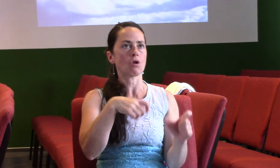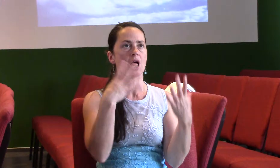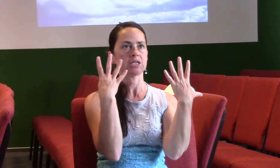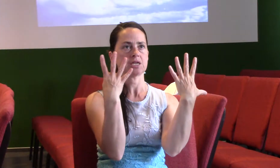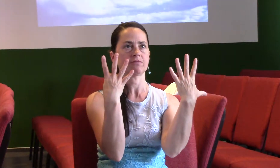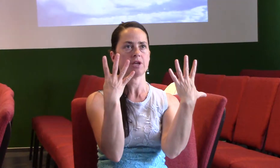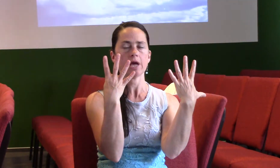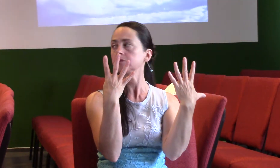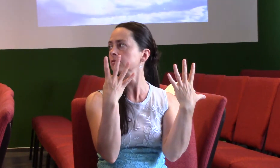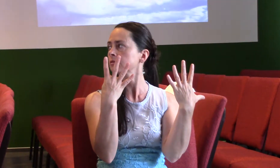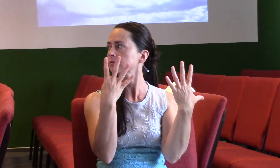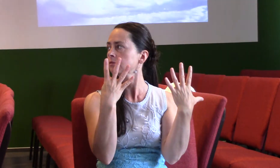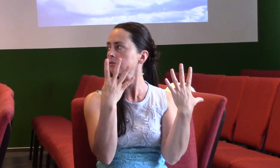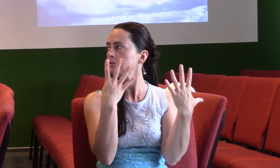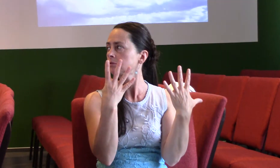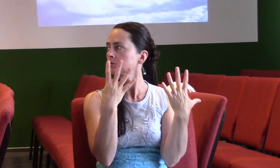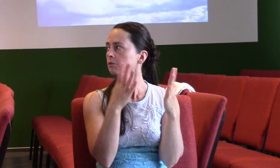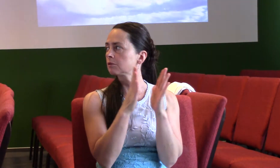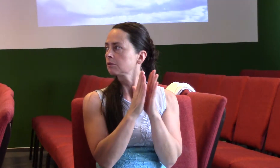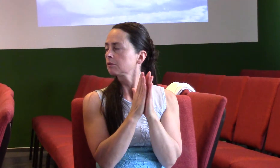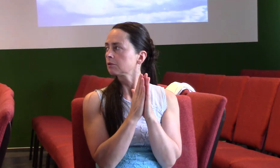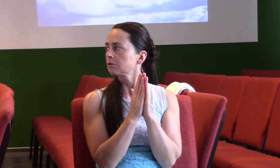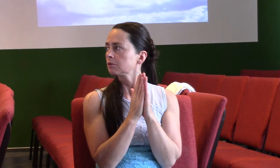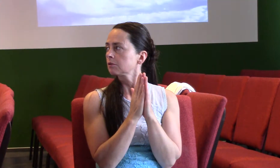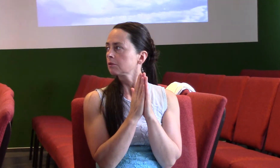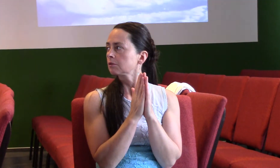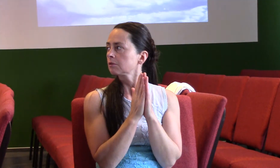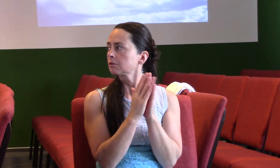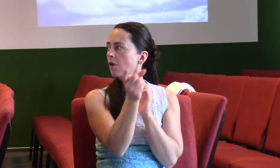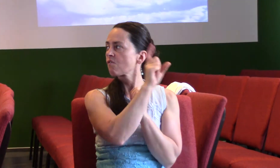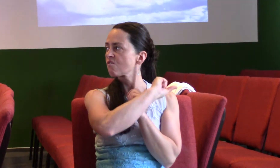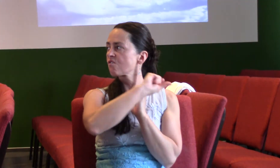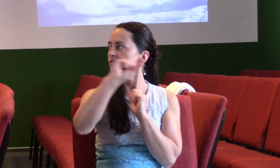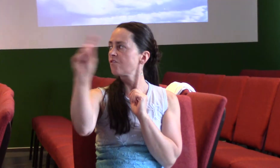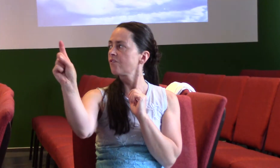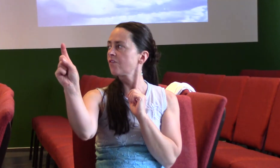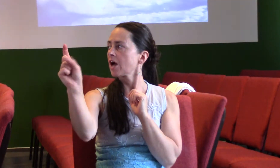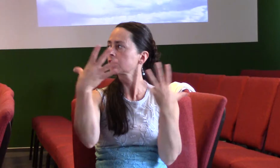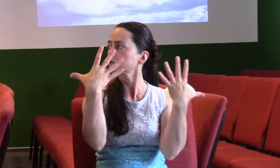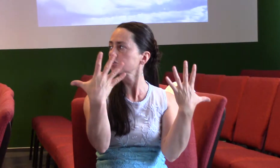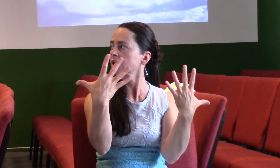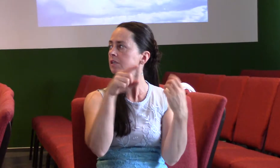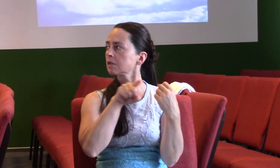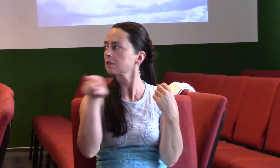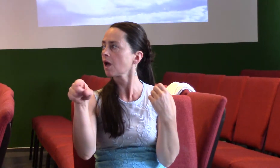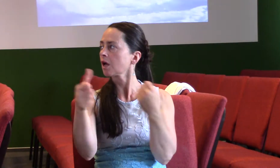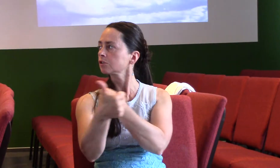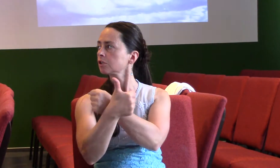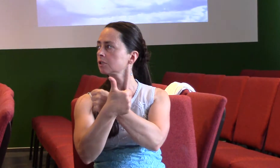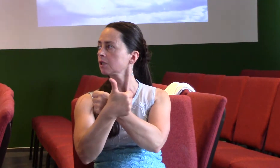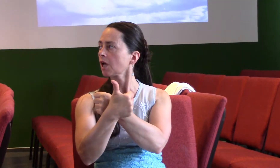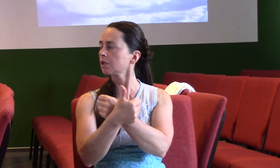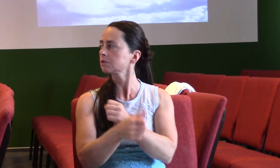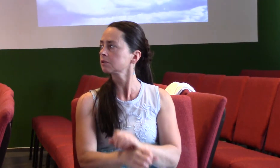a desátý a jedenáctý verž tam říká... já tam přeštěji jenom část.